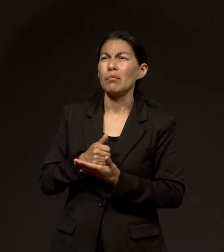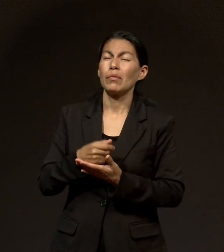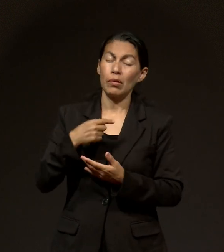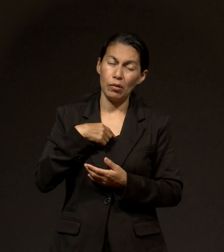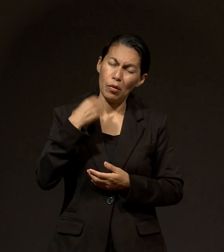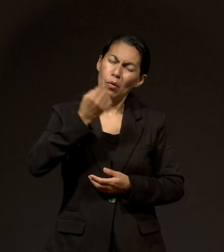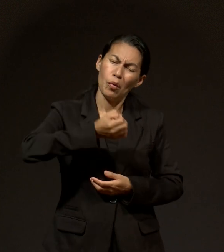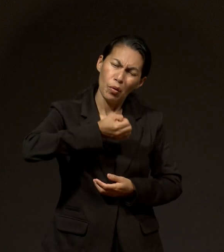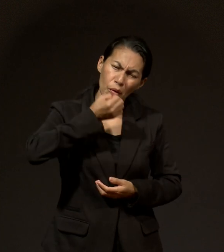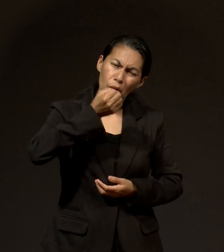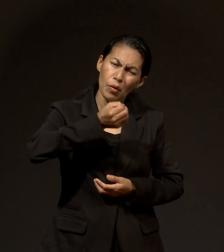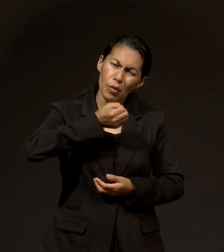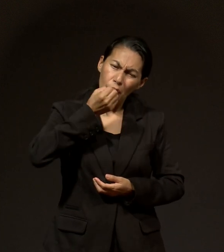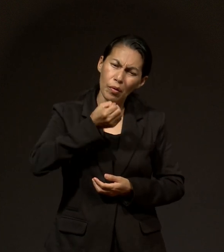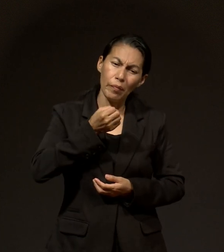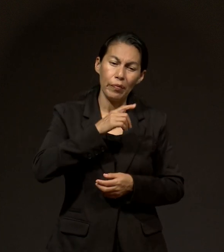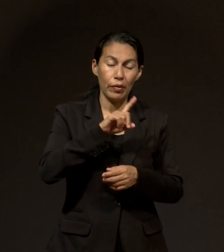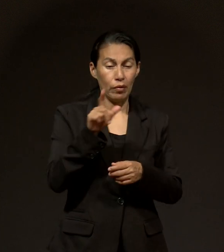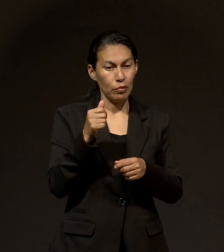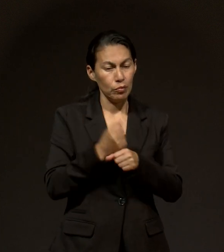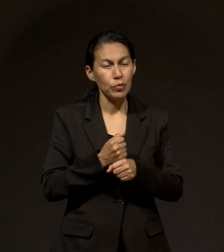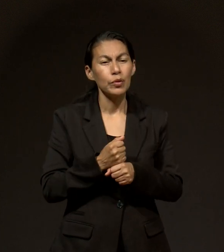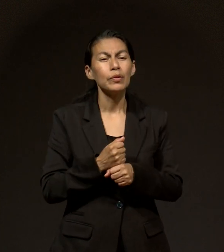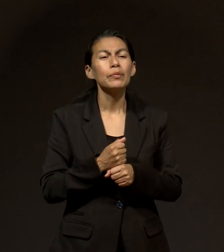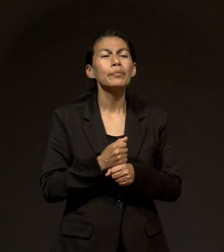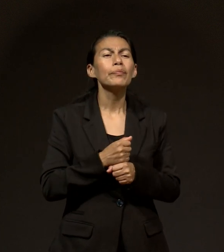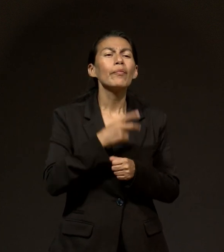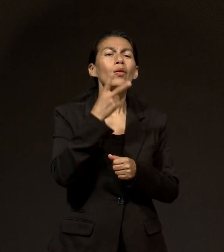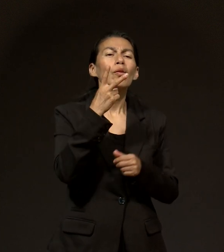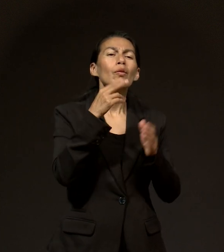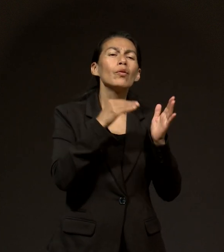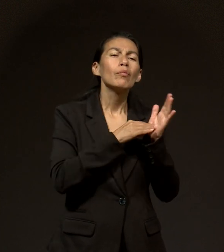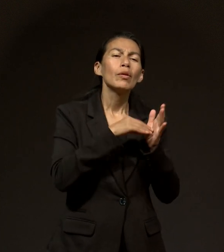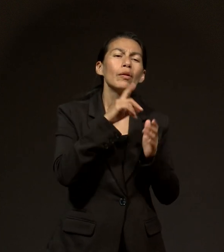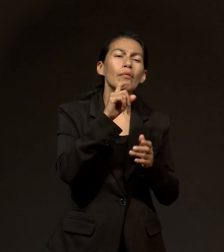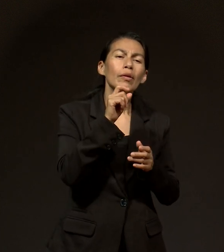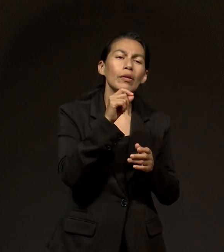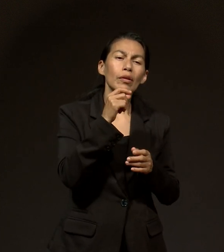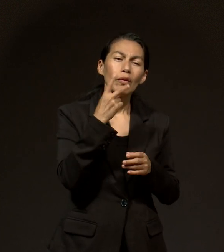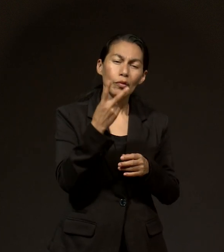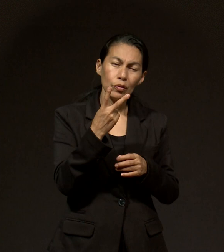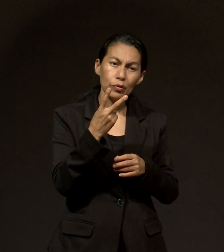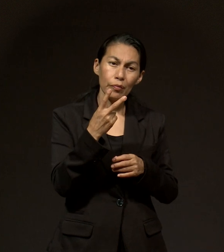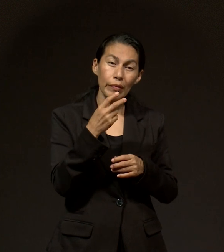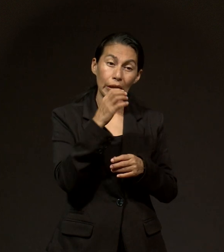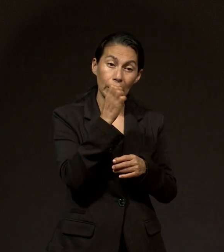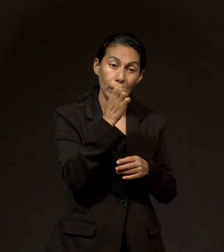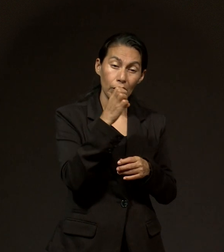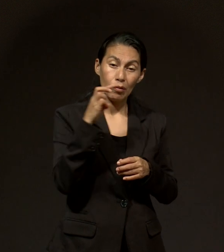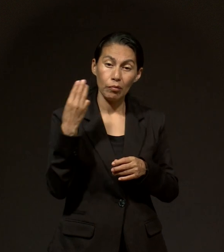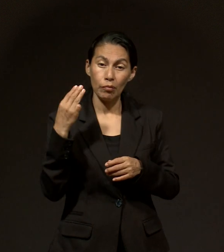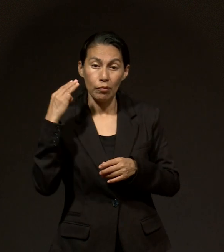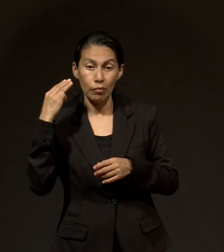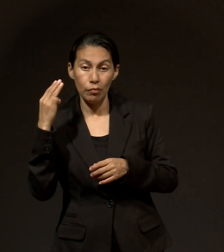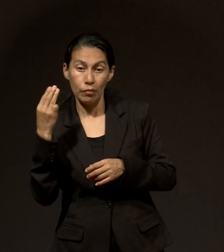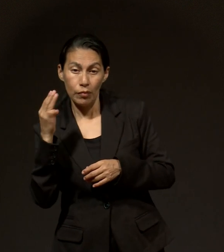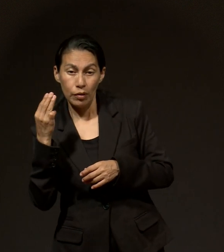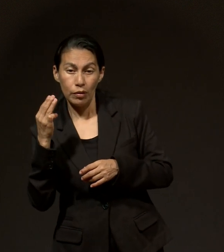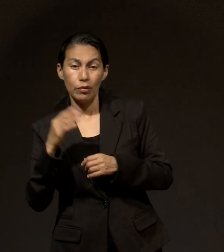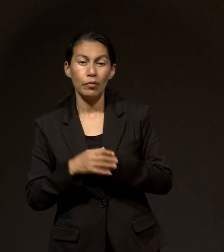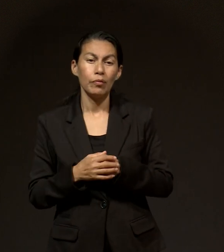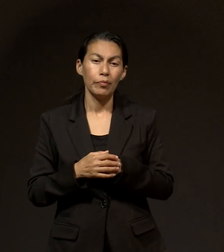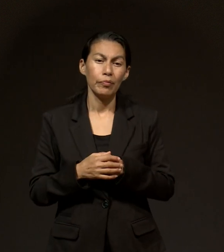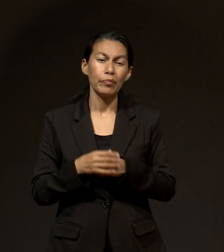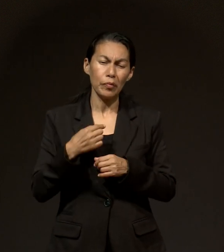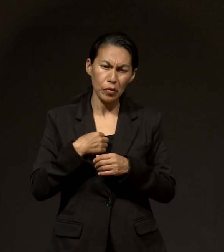orando. Llega el semestre enero-mayo dos mil veintidós. Y estoy